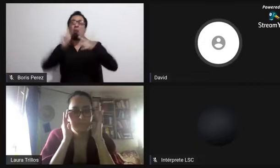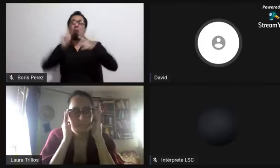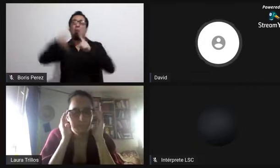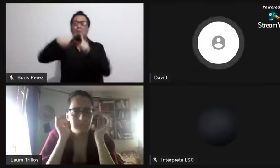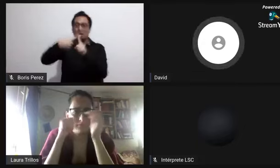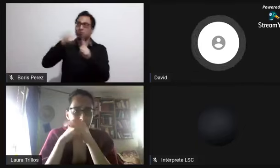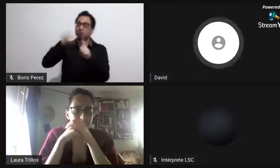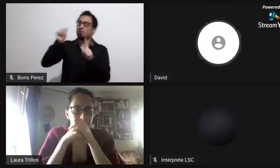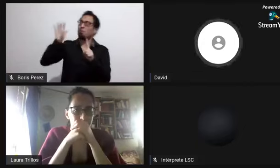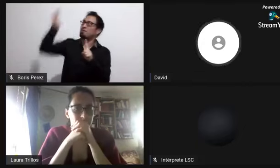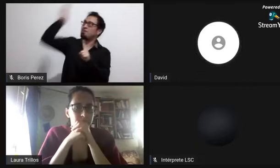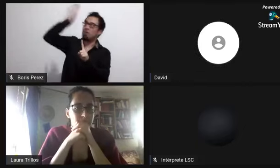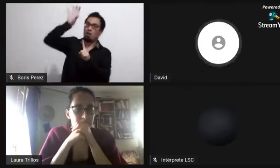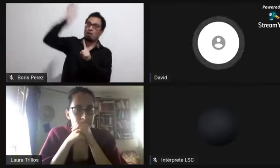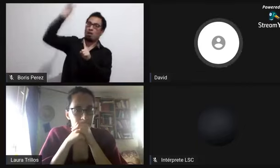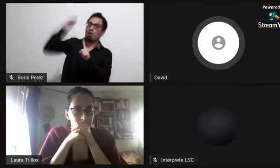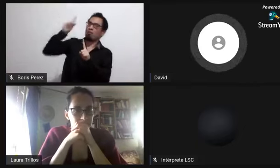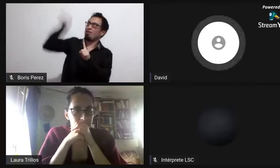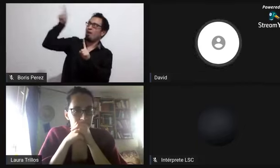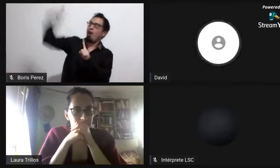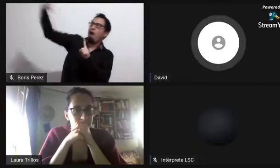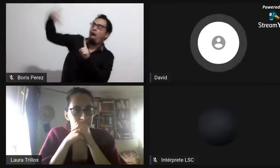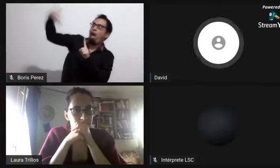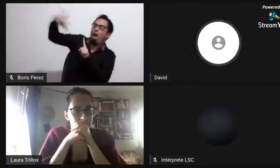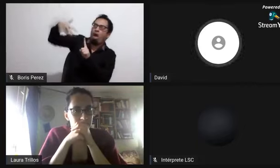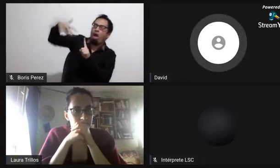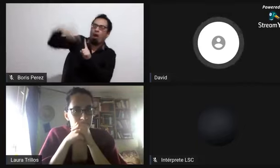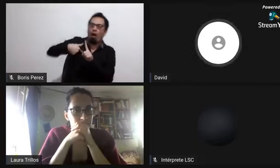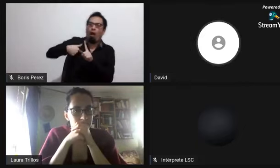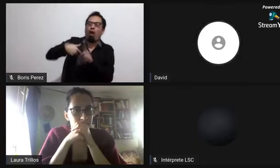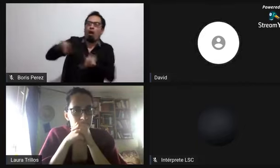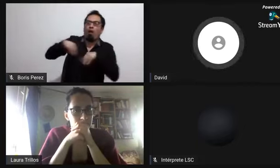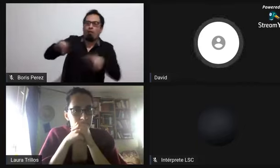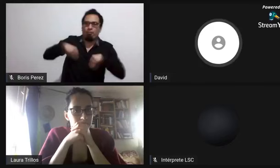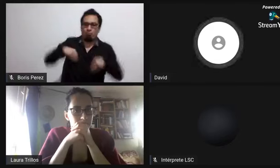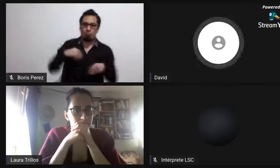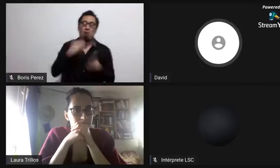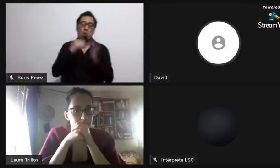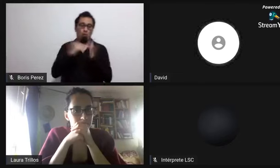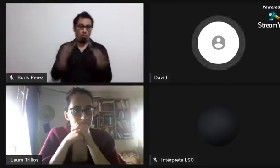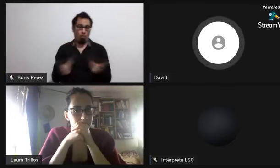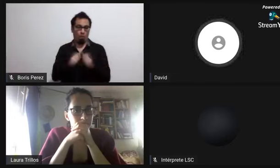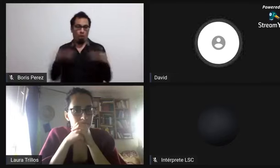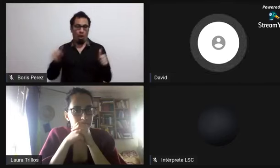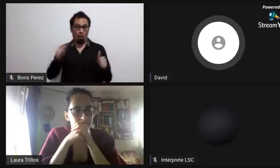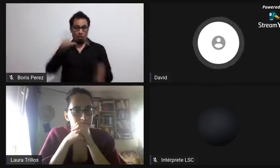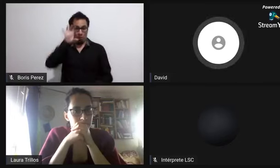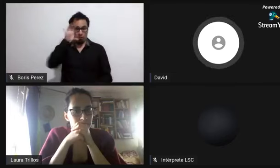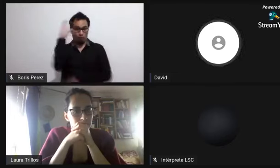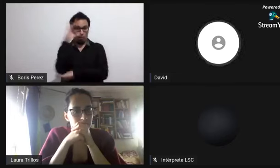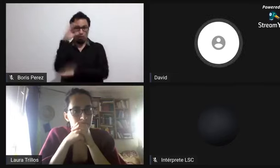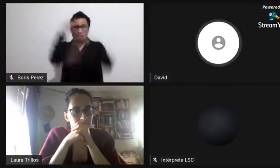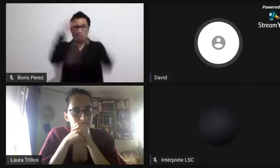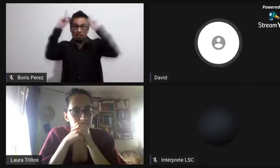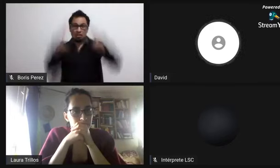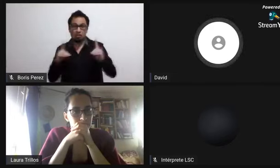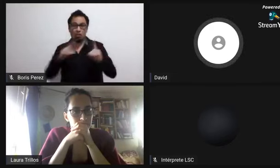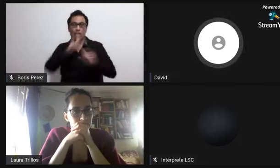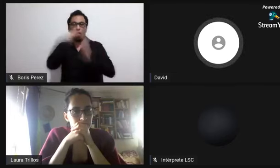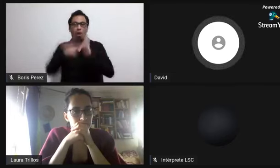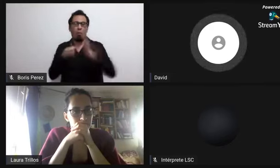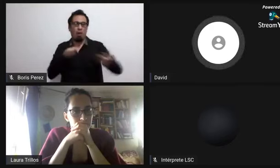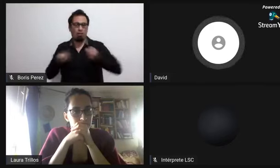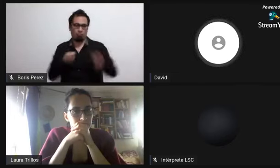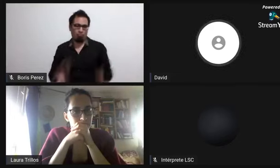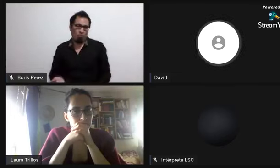estos movimientos políticos. Sin embargo, sí sabemos de que durante su administración él contó con